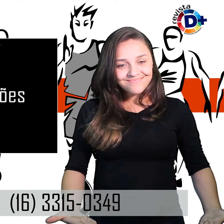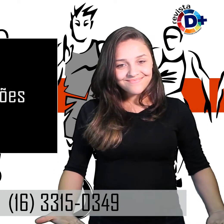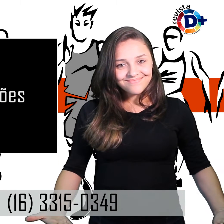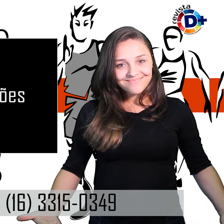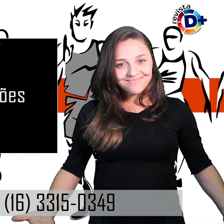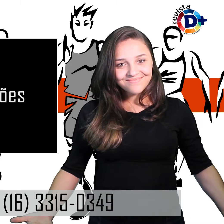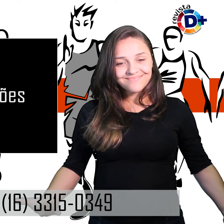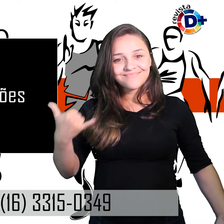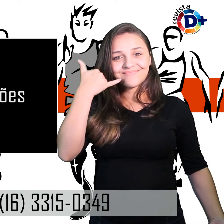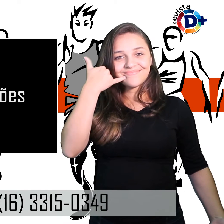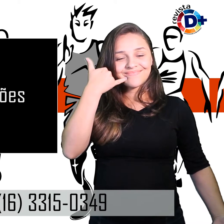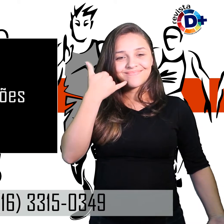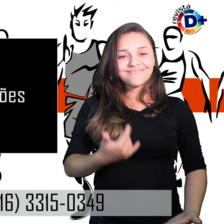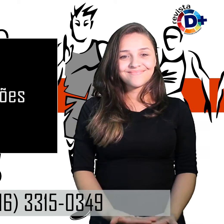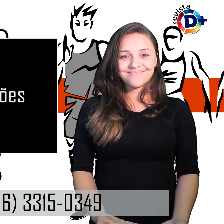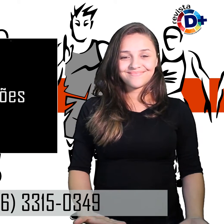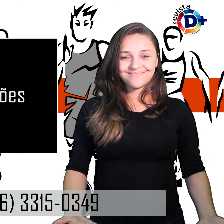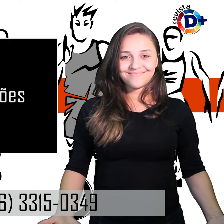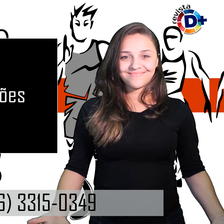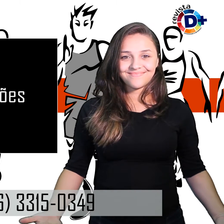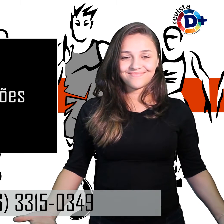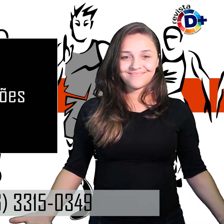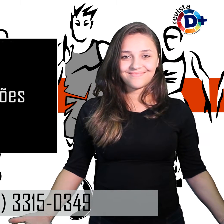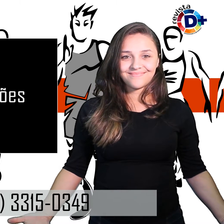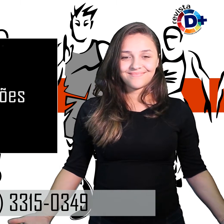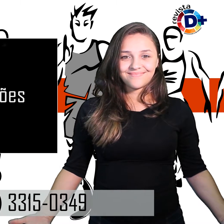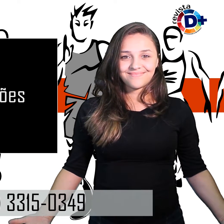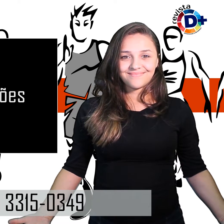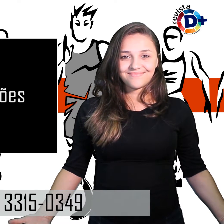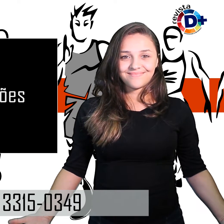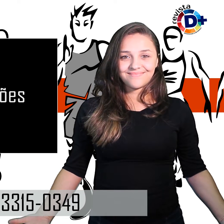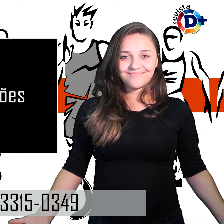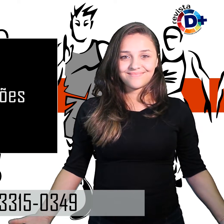016 3315 0349.